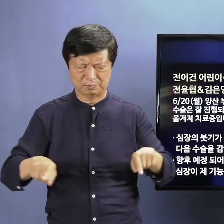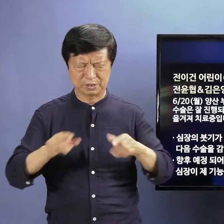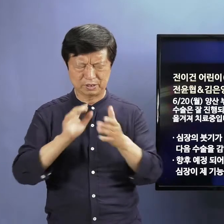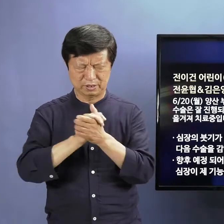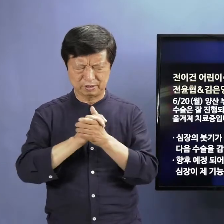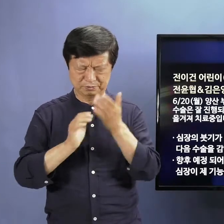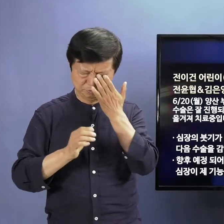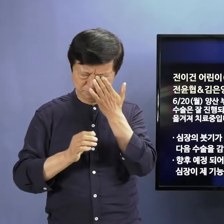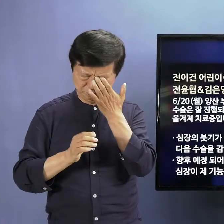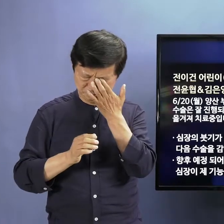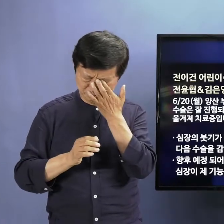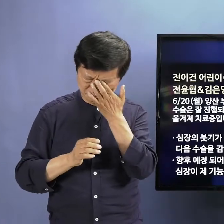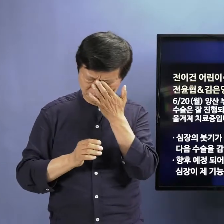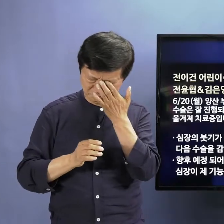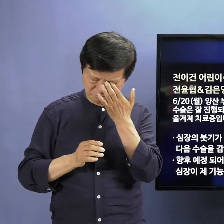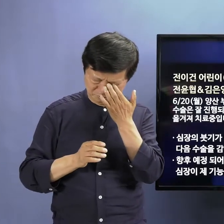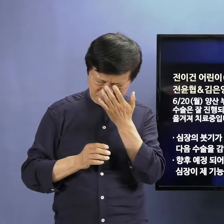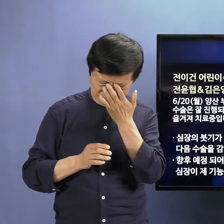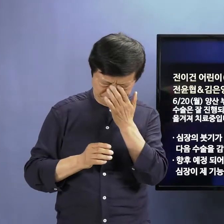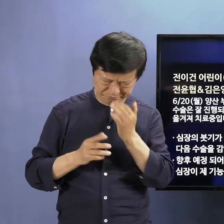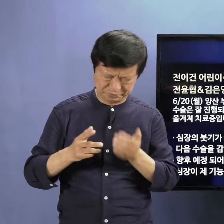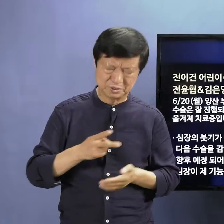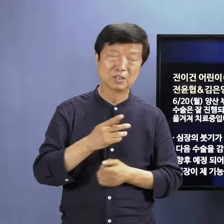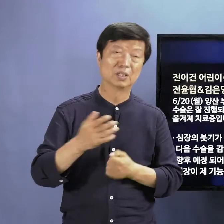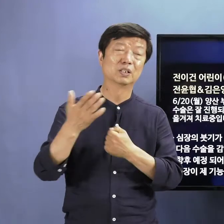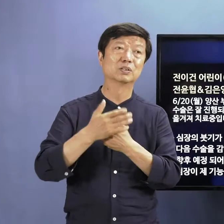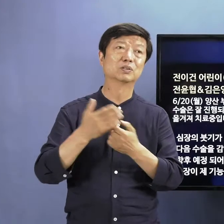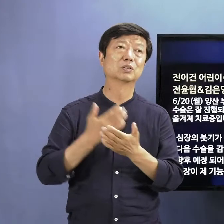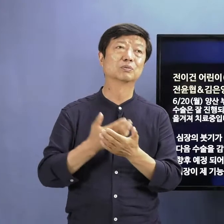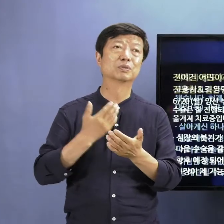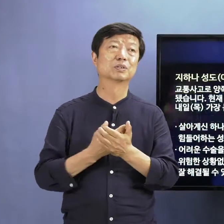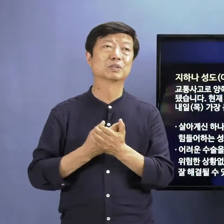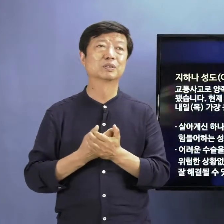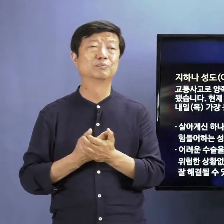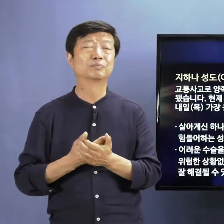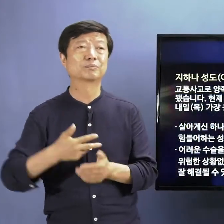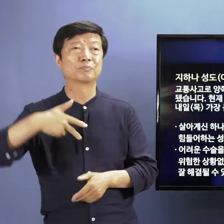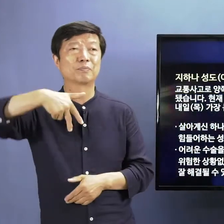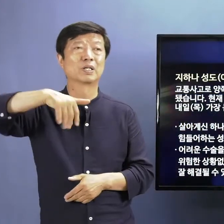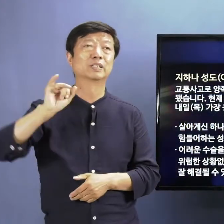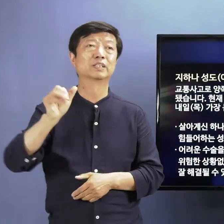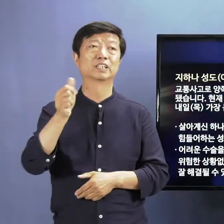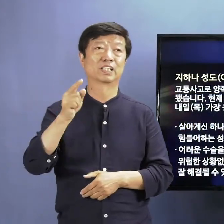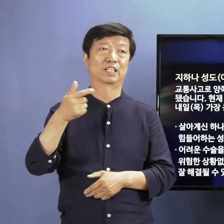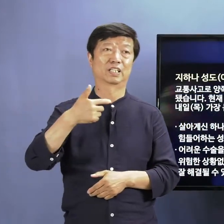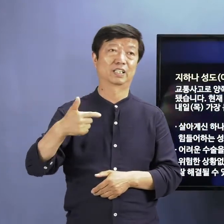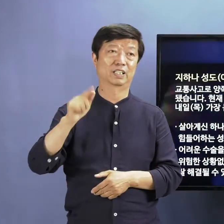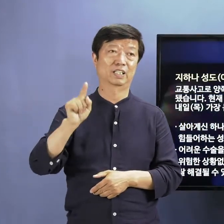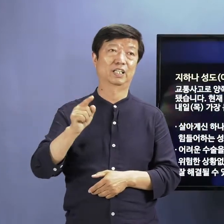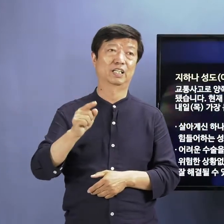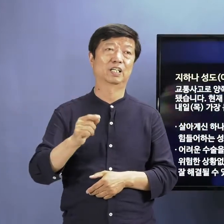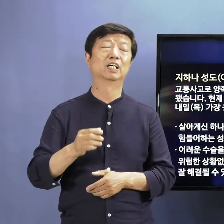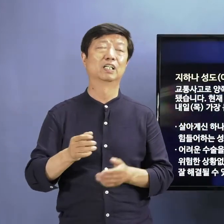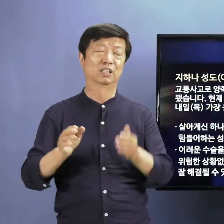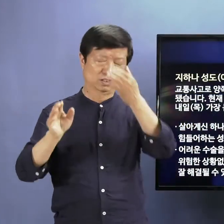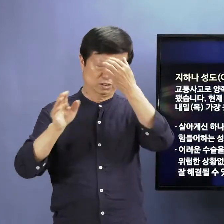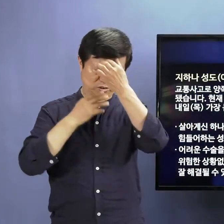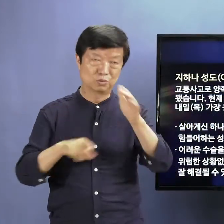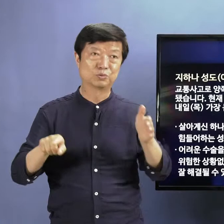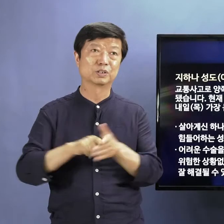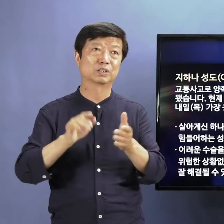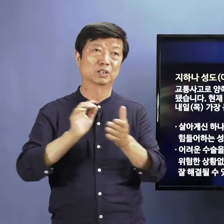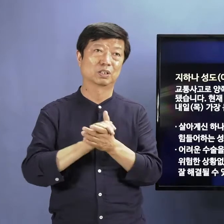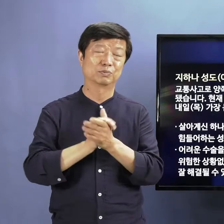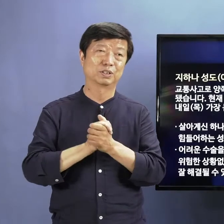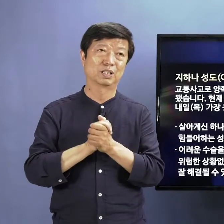같이 기도하겠습니다. 주여 은혜를 주옵소서. 아버지 하나님 정말 기도합니다. 아버지 우리 아버지와 정말 지혜 하나 가지고